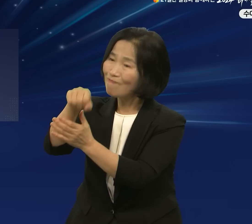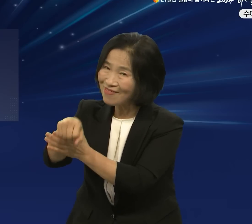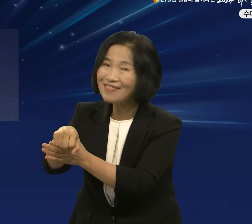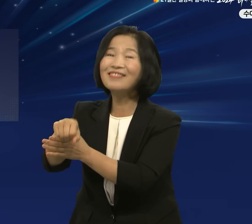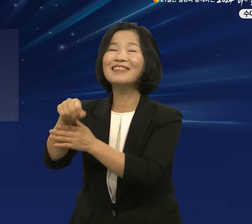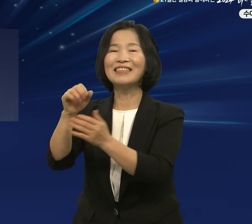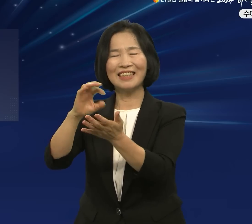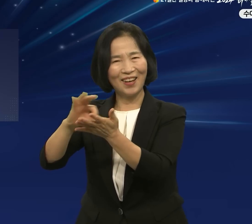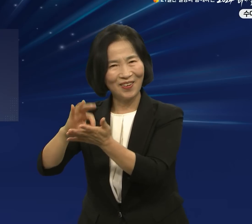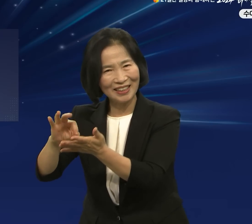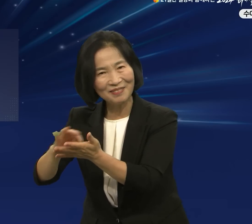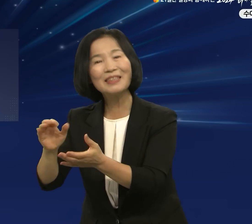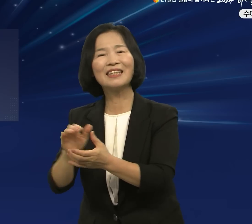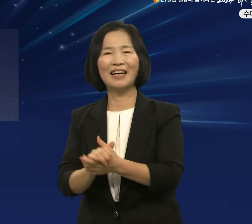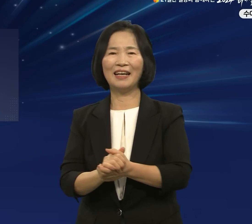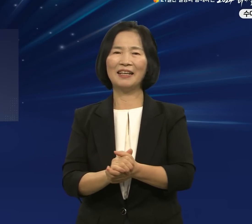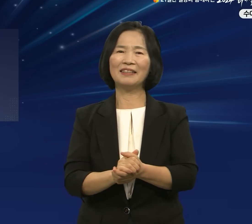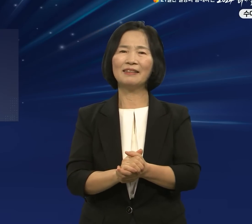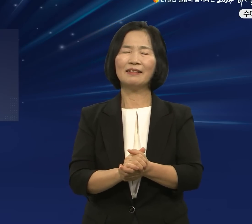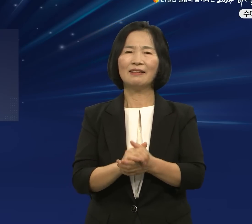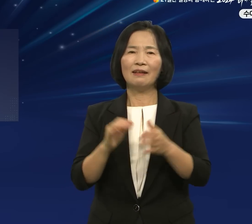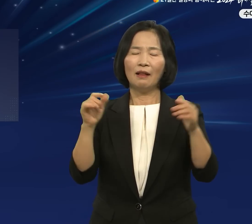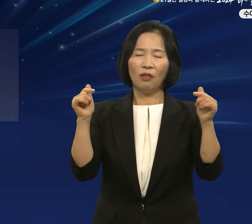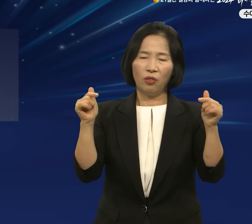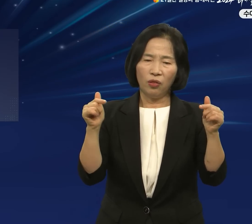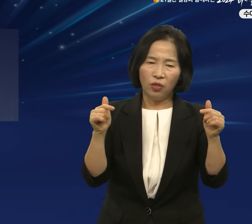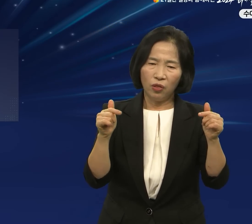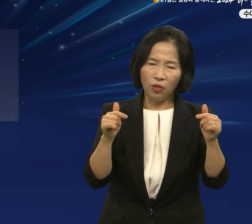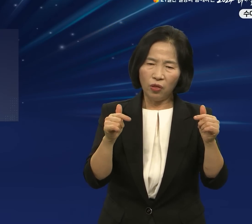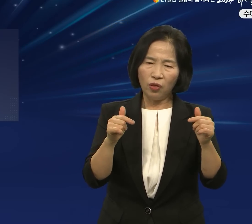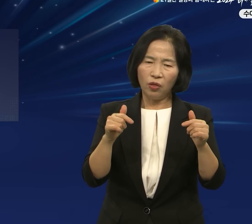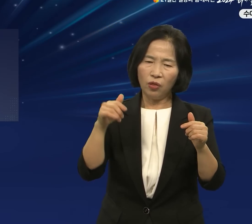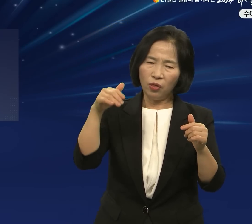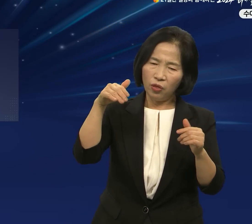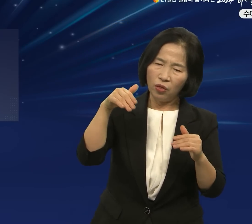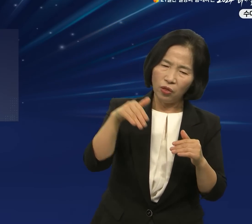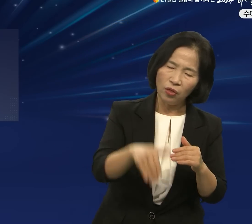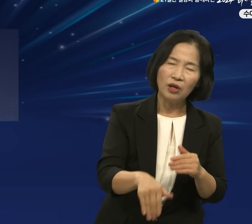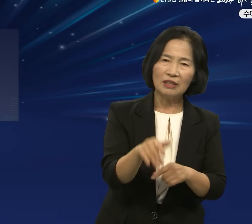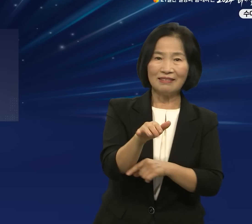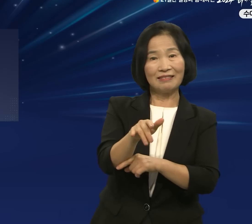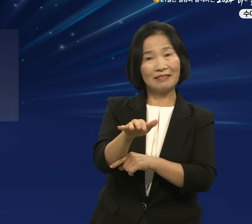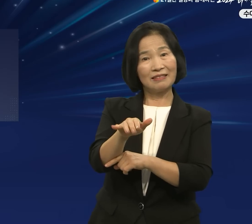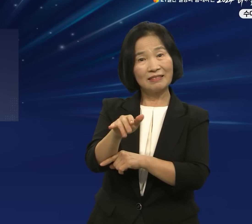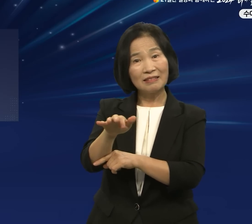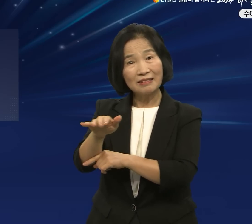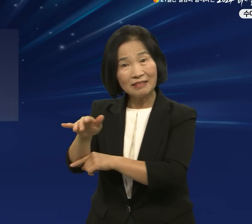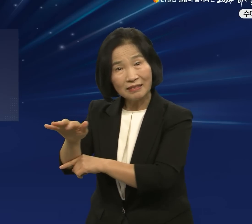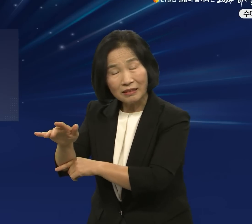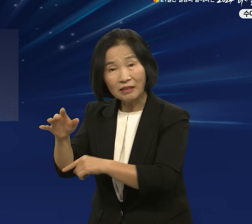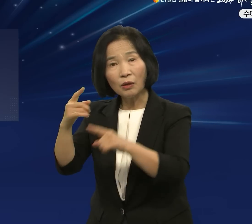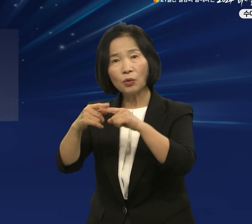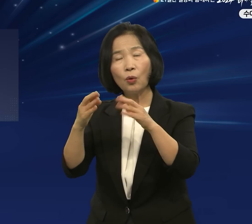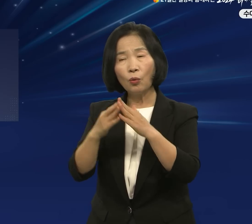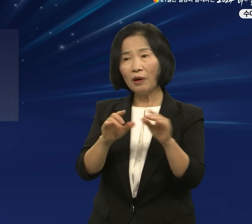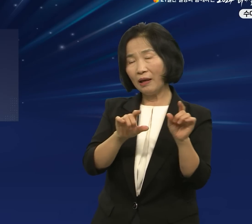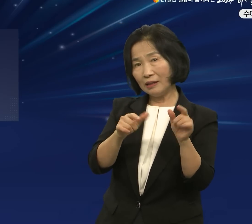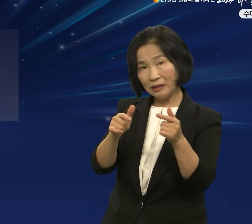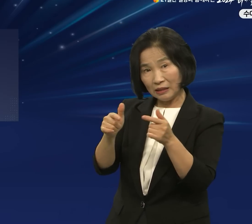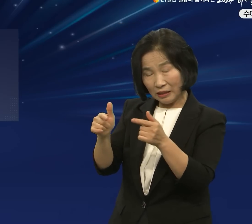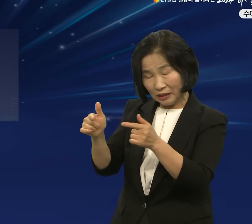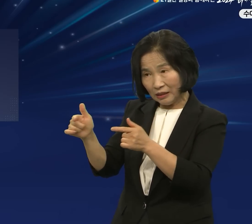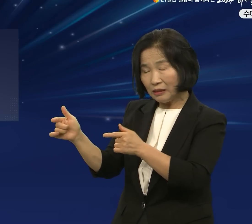소멸해 가는 농촌교회를 많이 보면서 시한부 환자도 연명 치료를